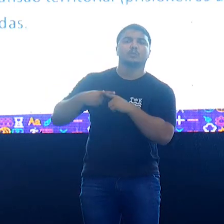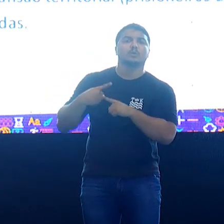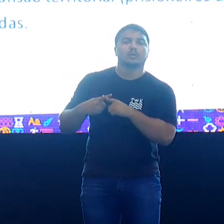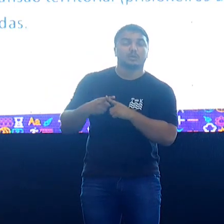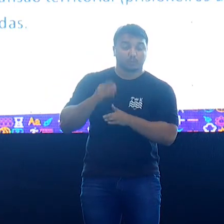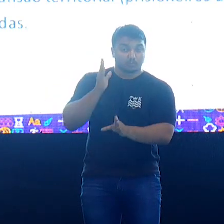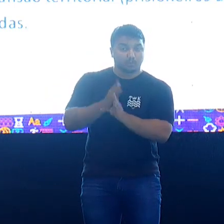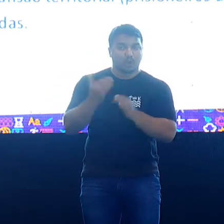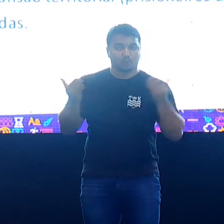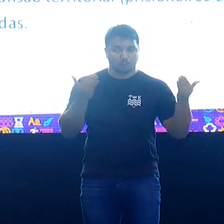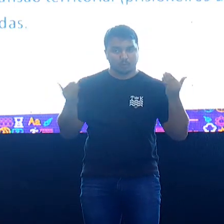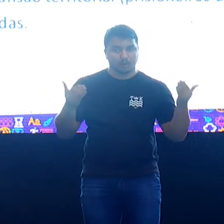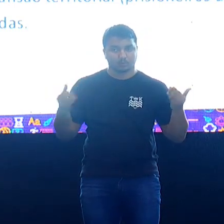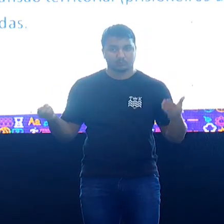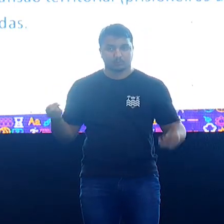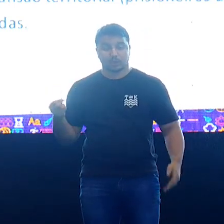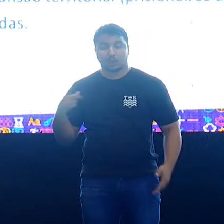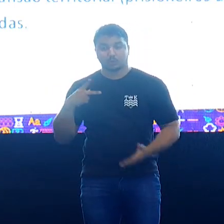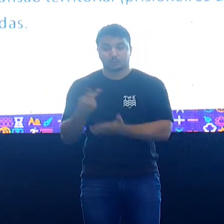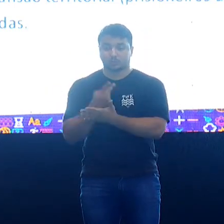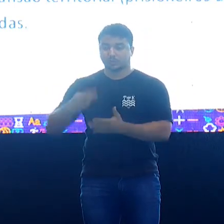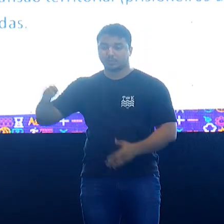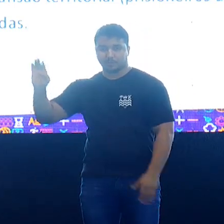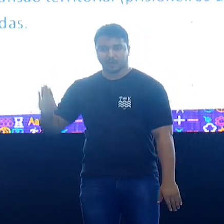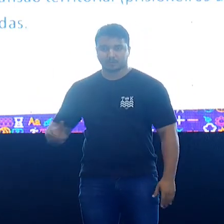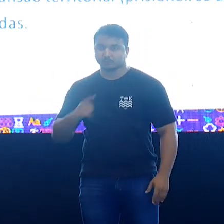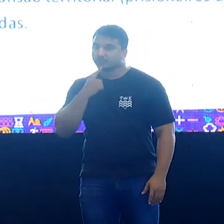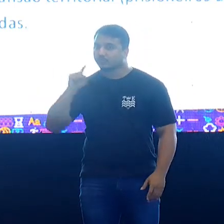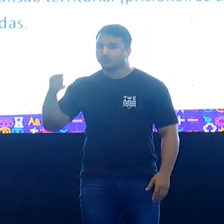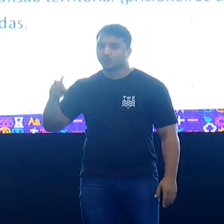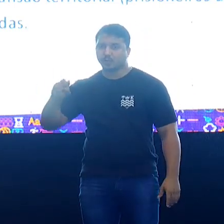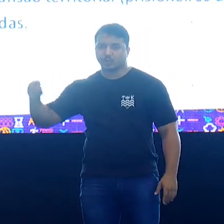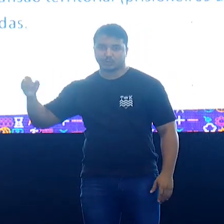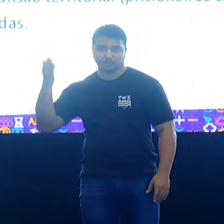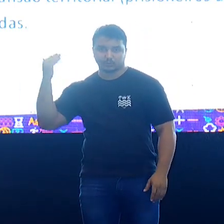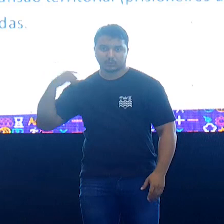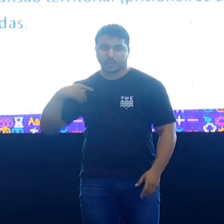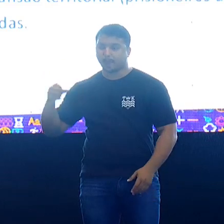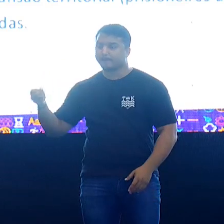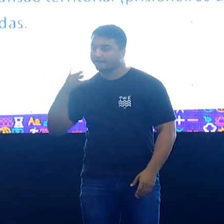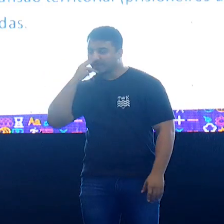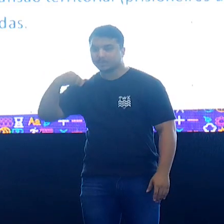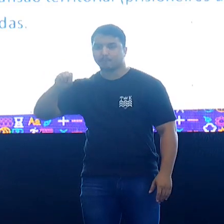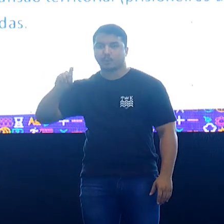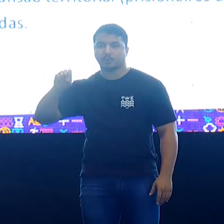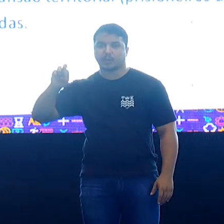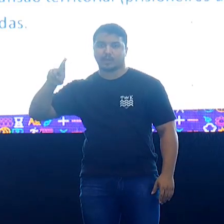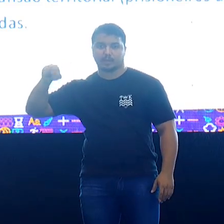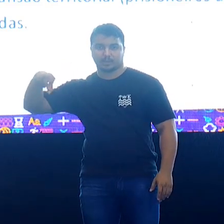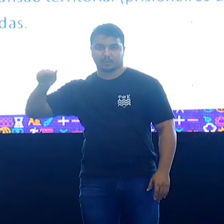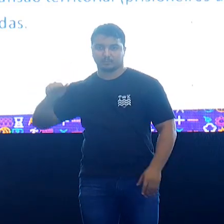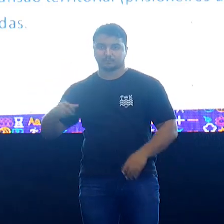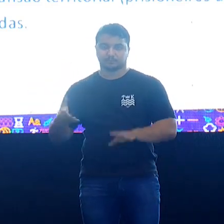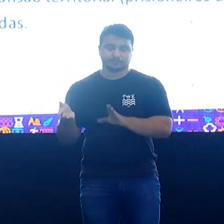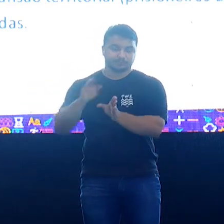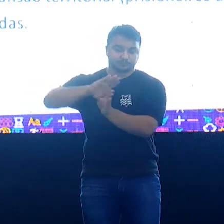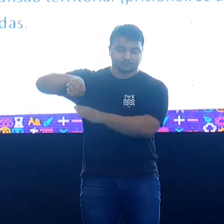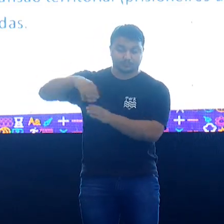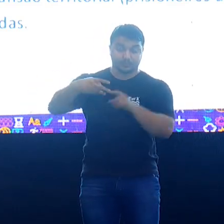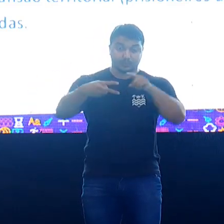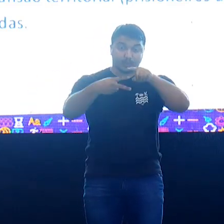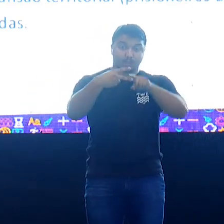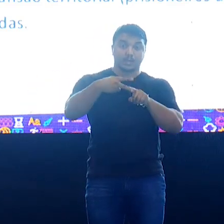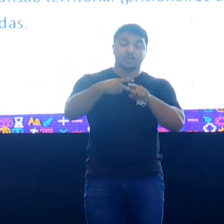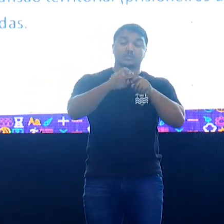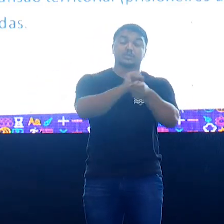vai já comparar com a escravidão que houve no Brasil, que é a chamada escravidão moderna. Escravidão antiga, puxa a setinha.